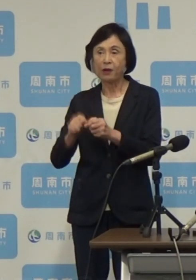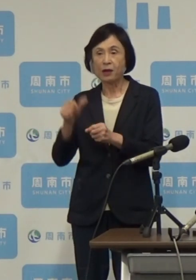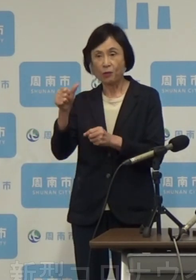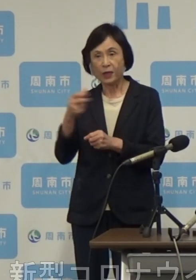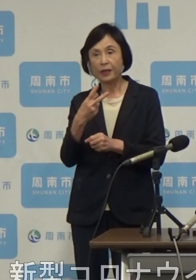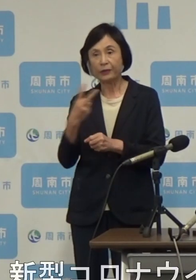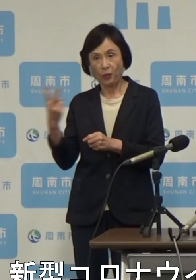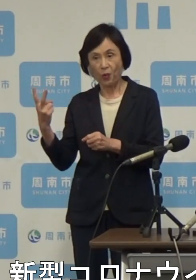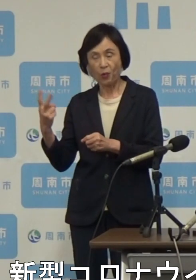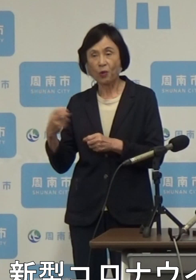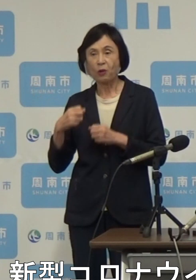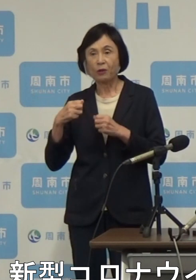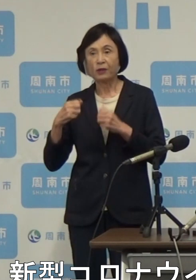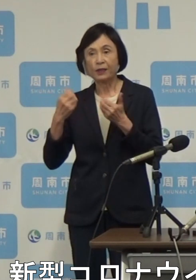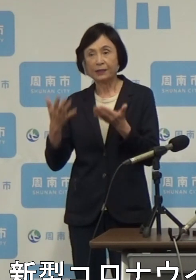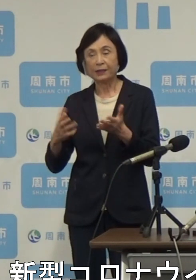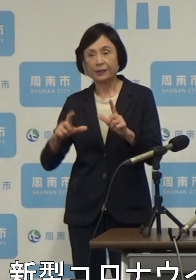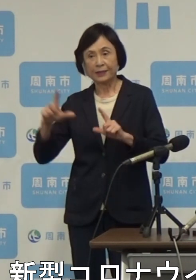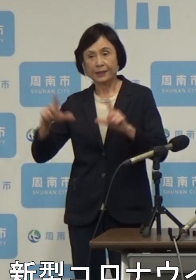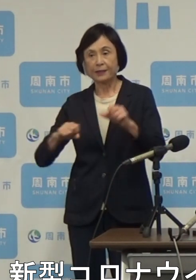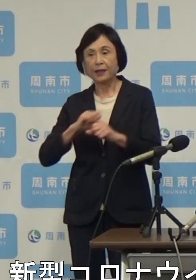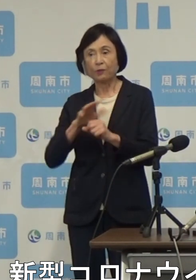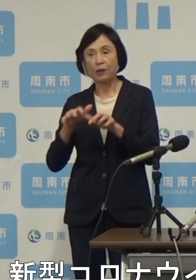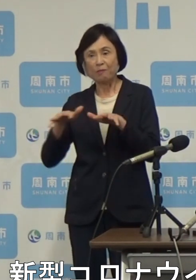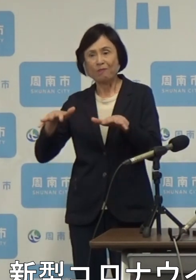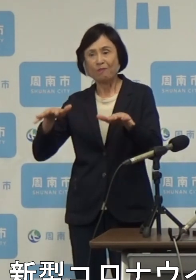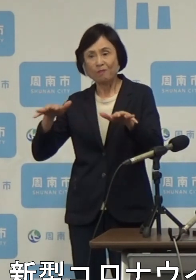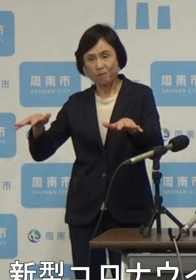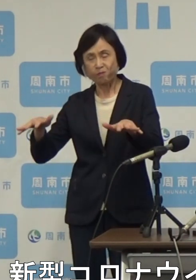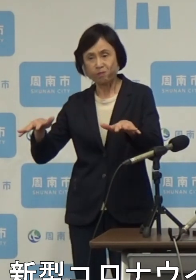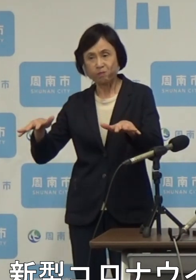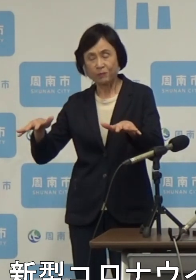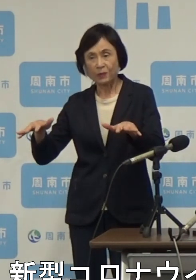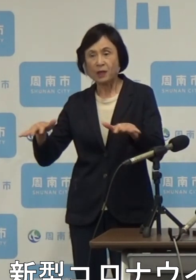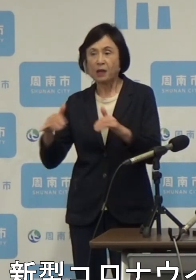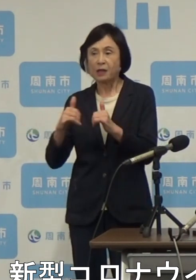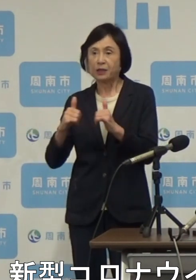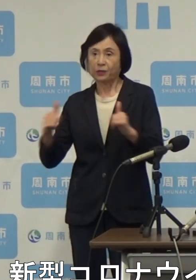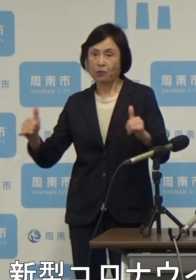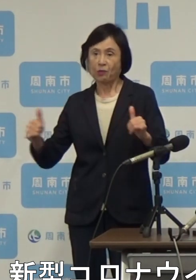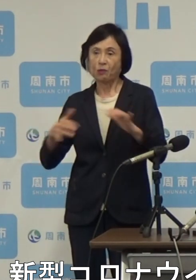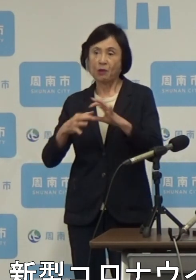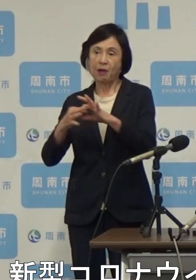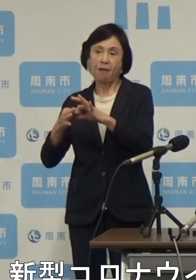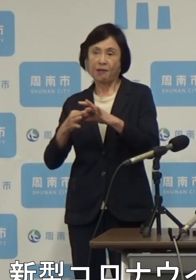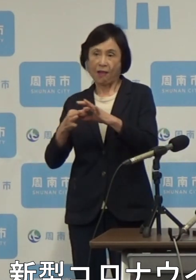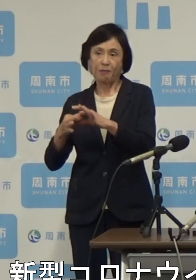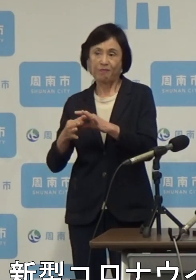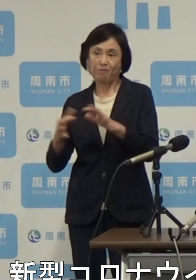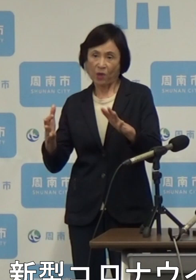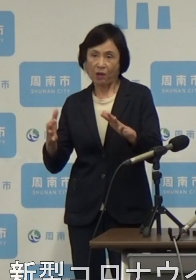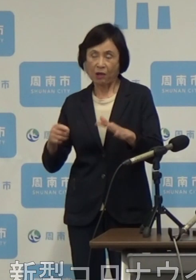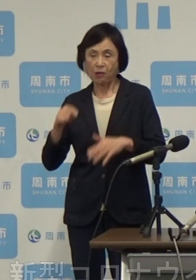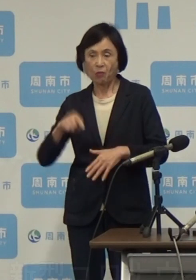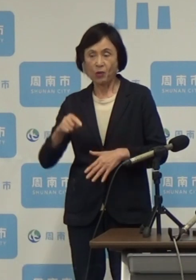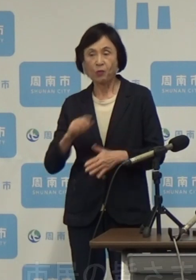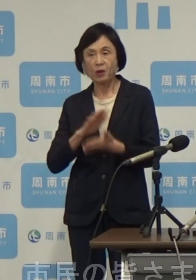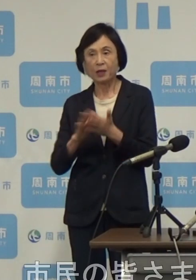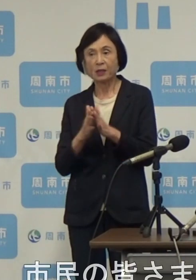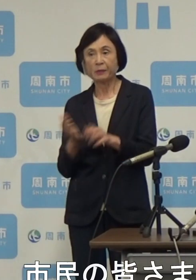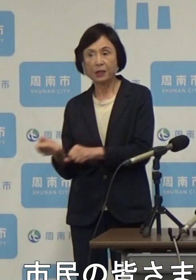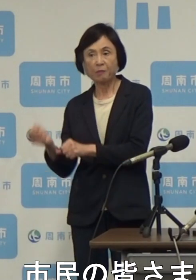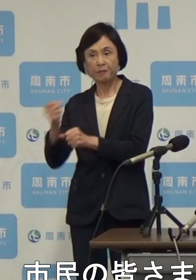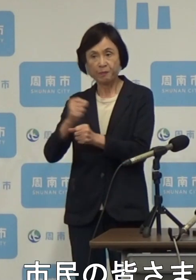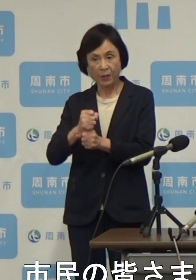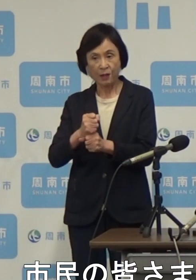は、新型コロナウイルスの影響で失われてきた人のつながりを再構築し、